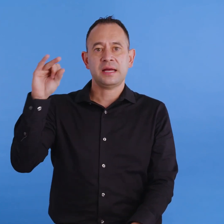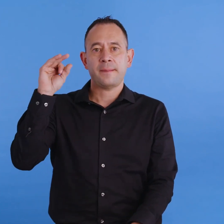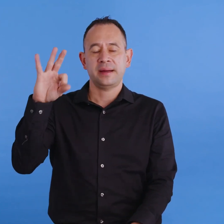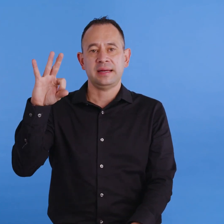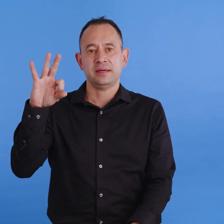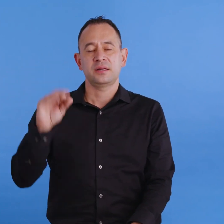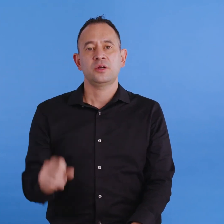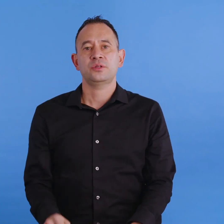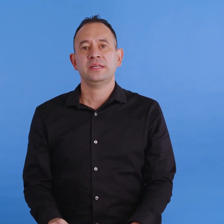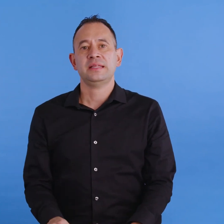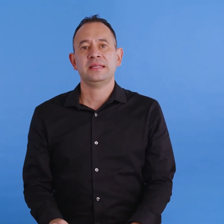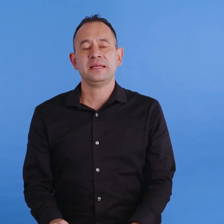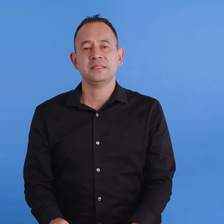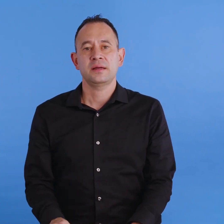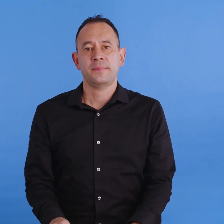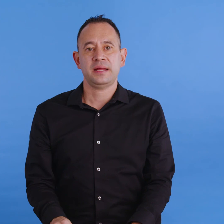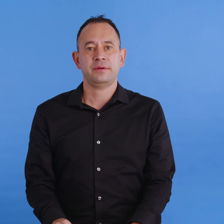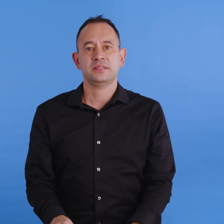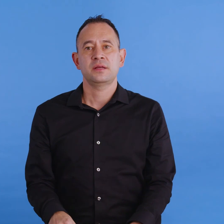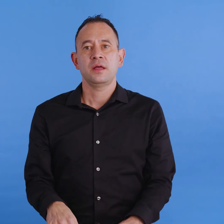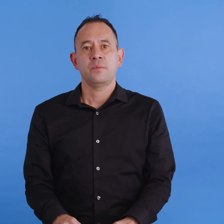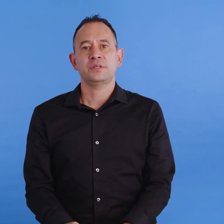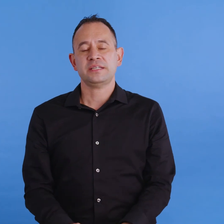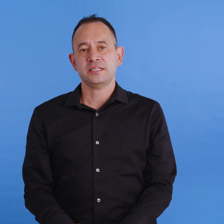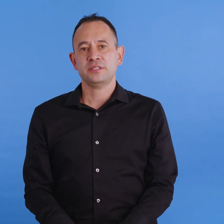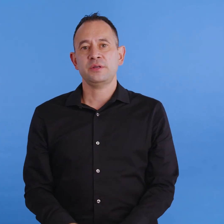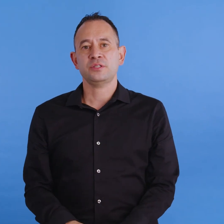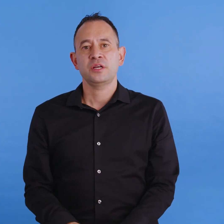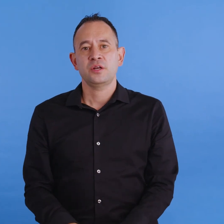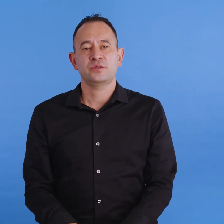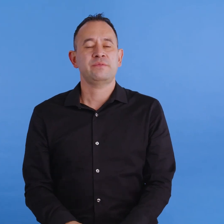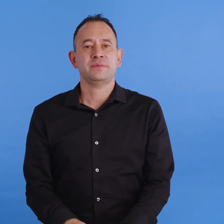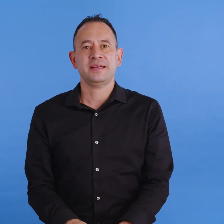bailar. Contiene tres palabras. Muchas gracias, mis amigos. Nos vemos mañana.